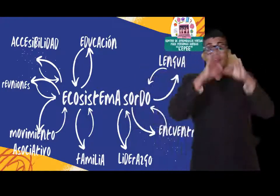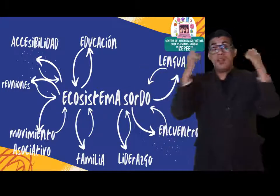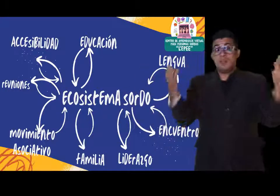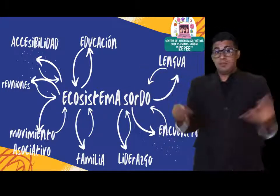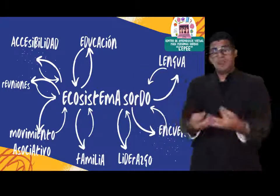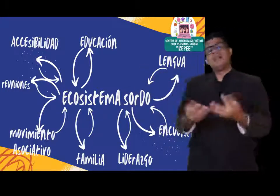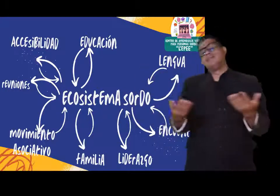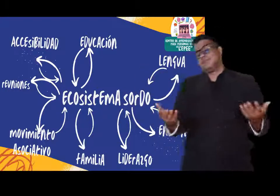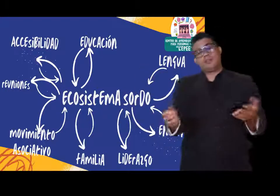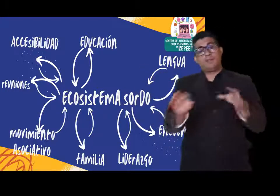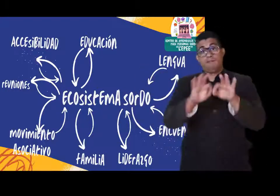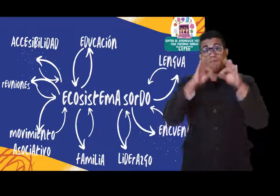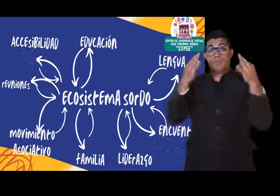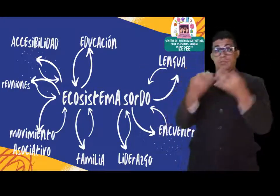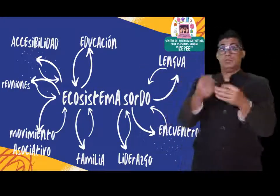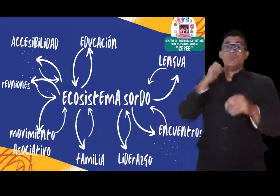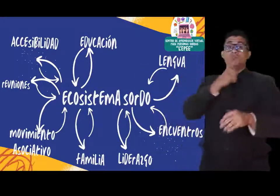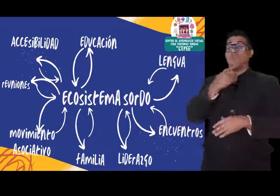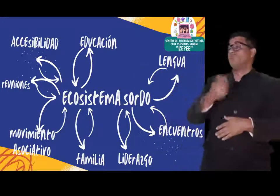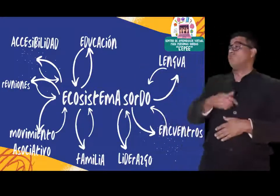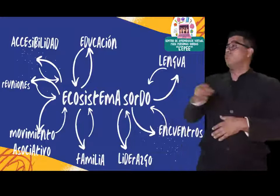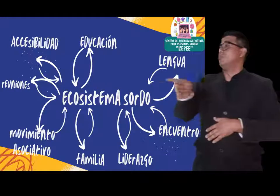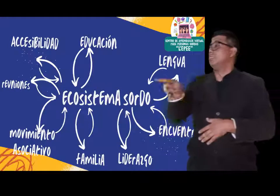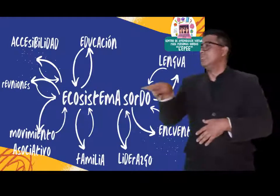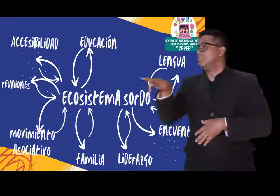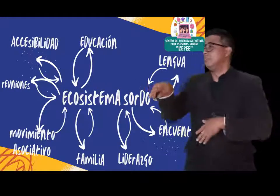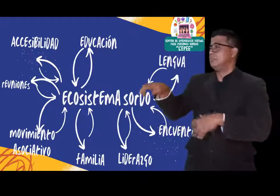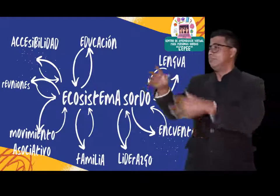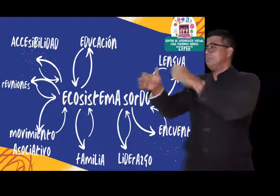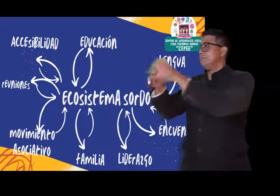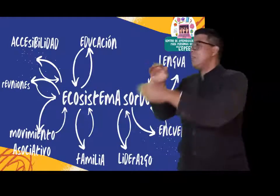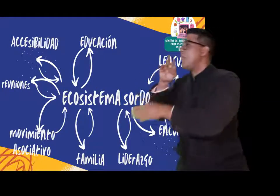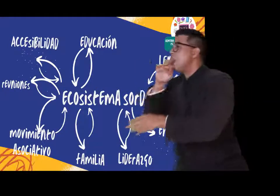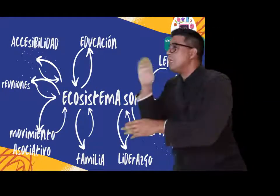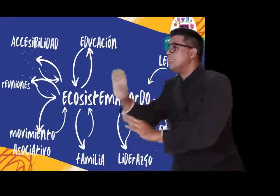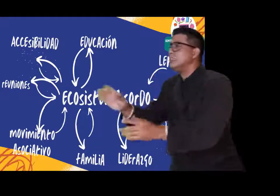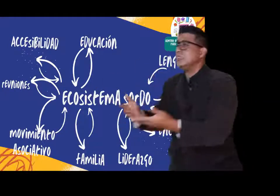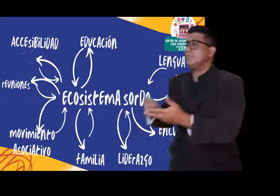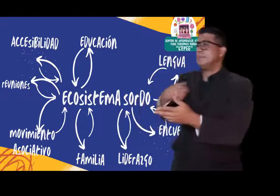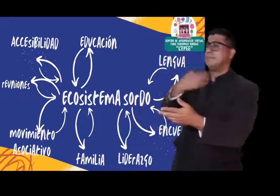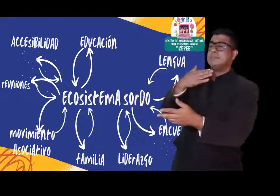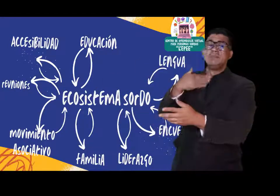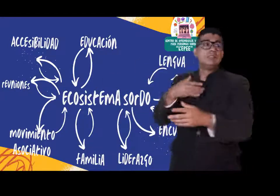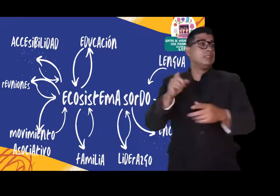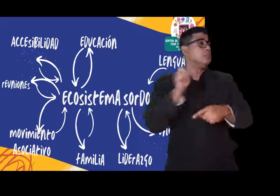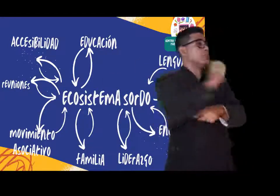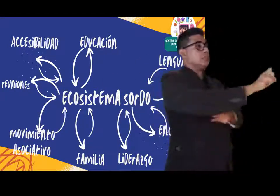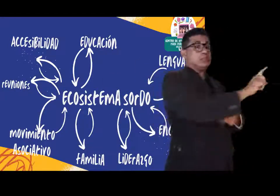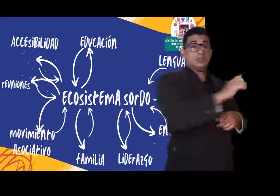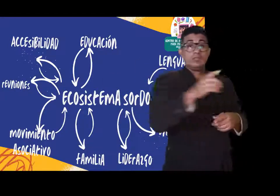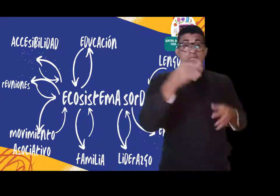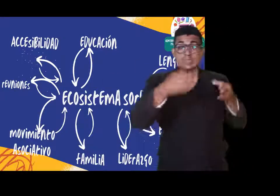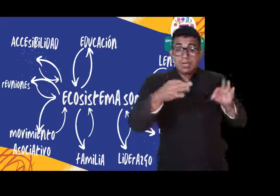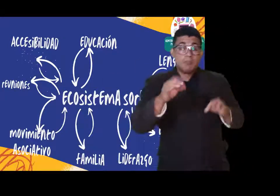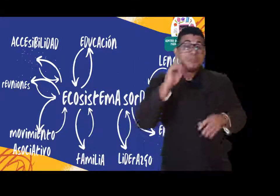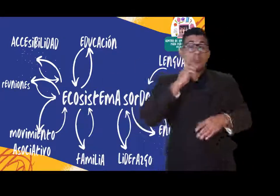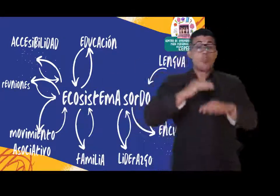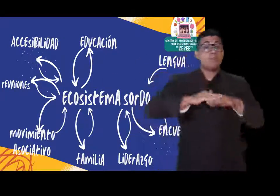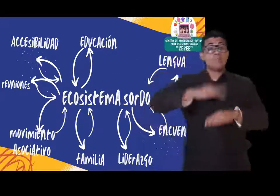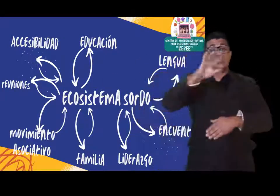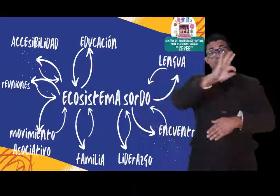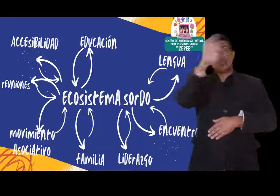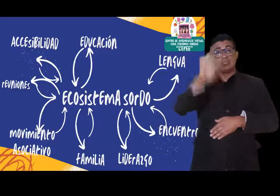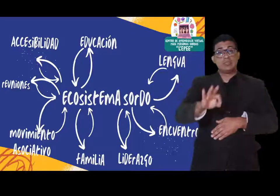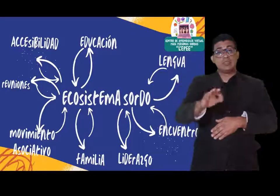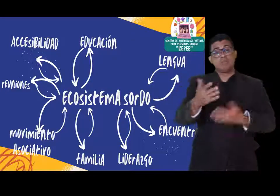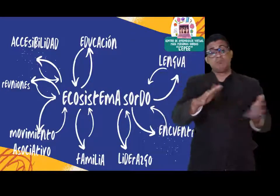en lo suyo, ni siquiera se conversan con los demás. Eso no pasa con las personas sordas.